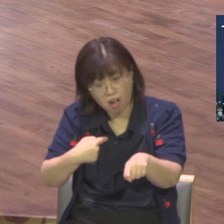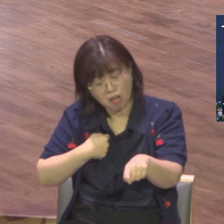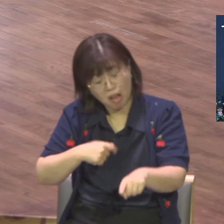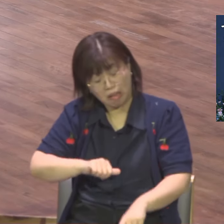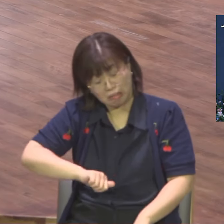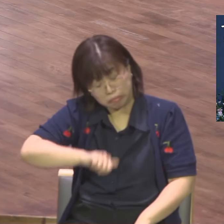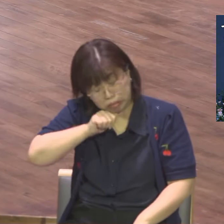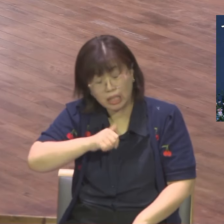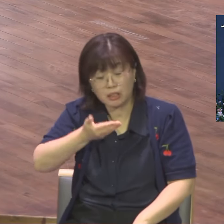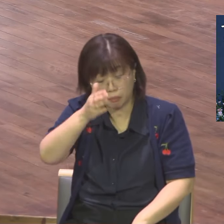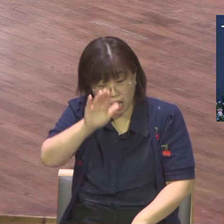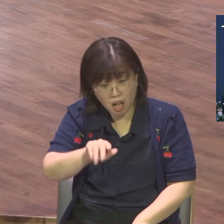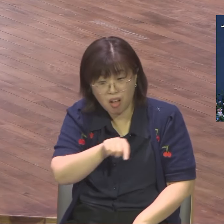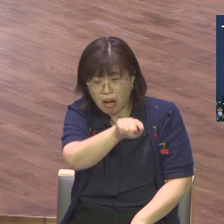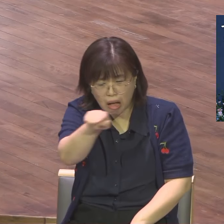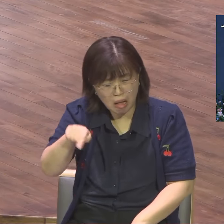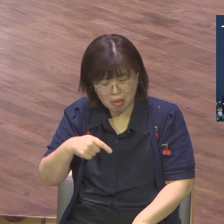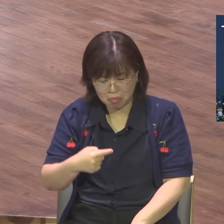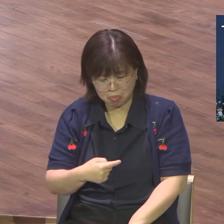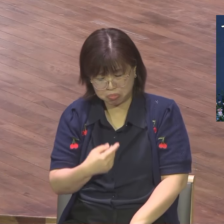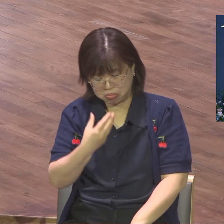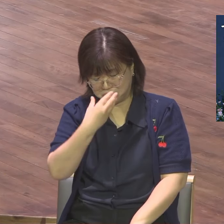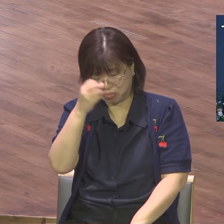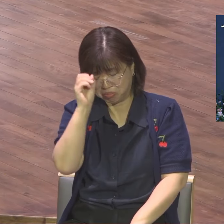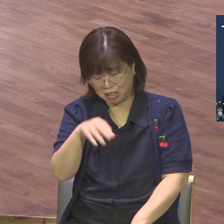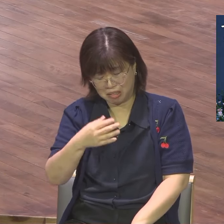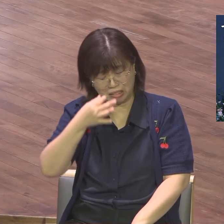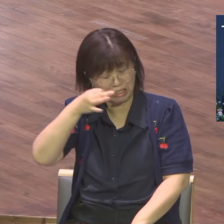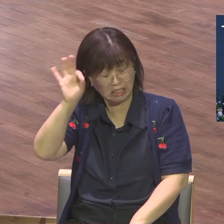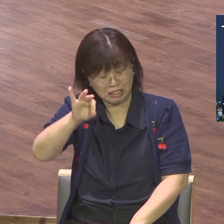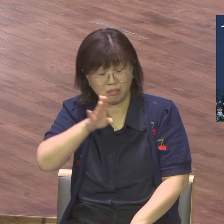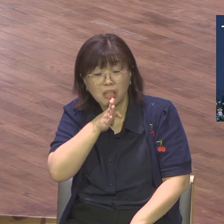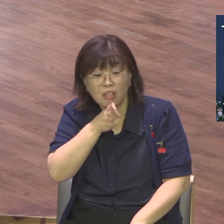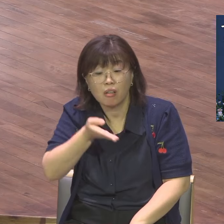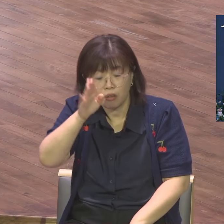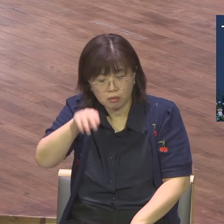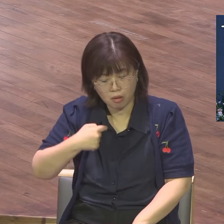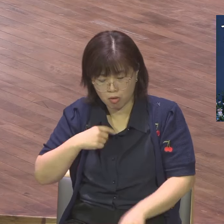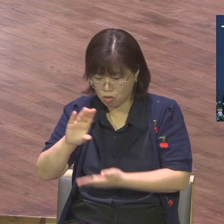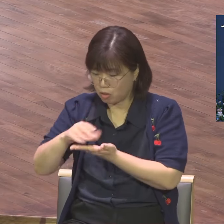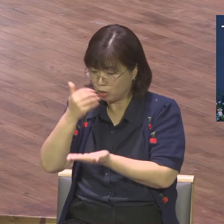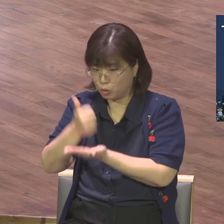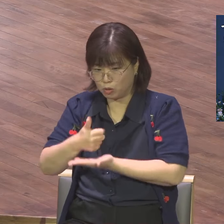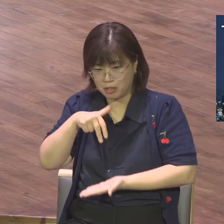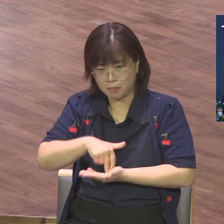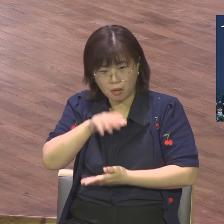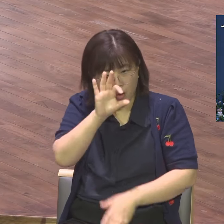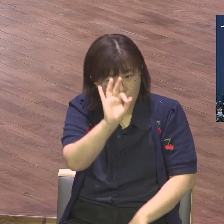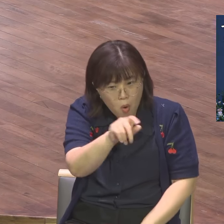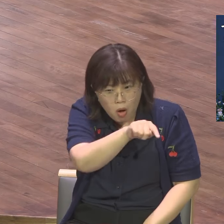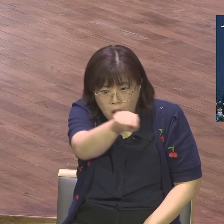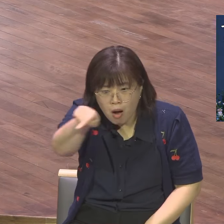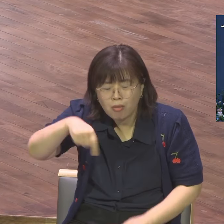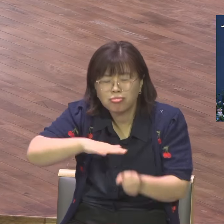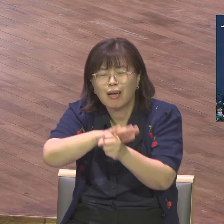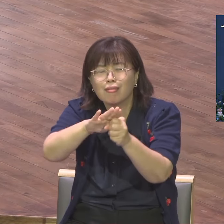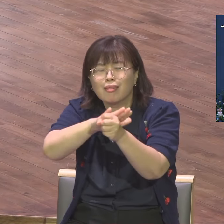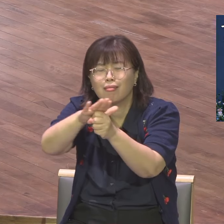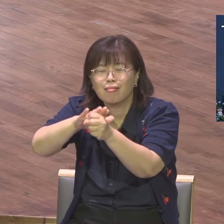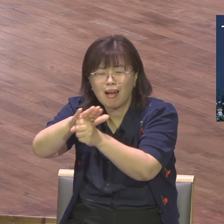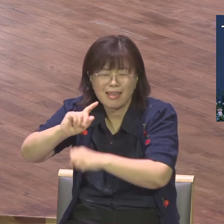저주 가운데 영벌의 저주를 받을 수밖에 없는 우리를 내세울까 나타낼까 아무것도 없는 우리에게